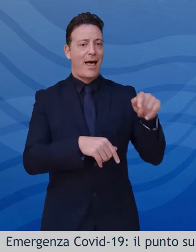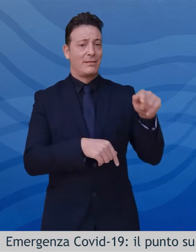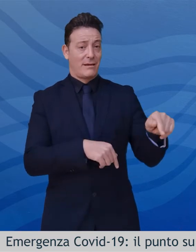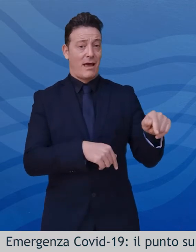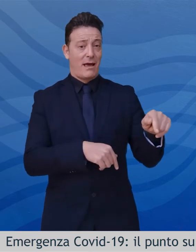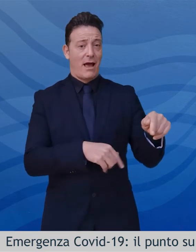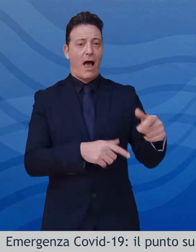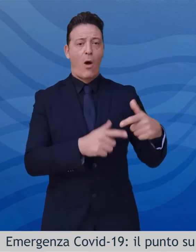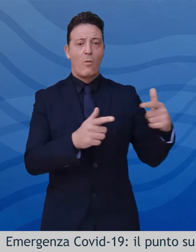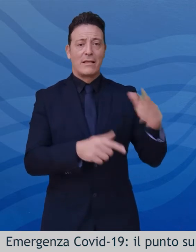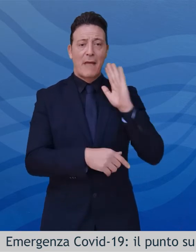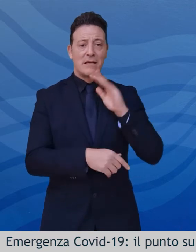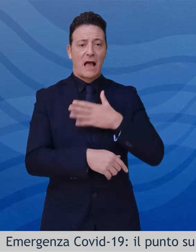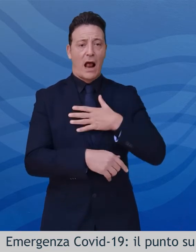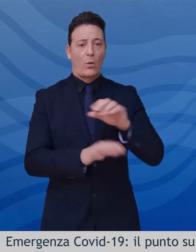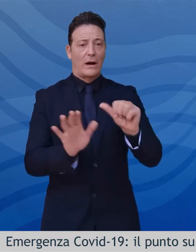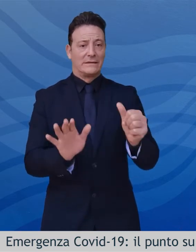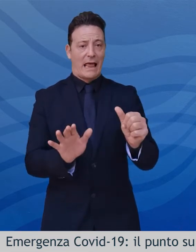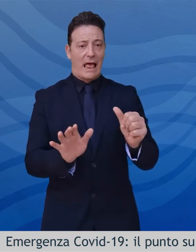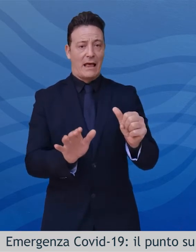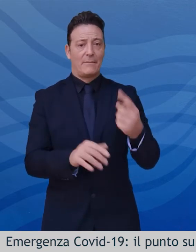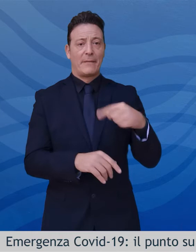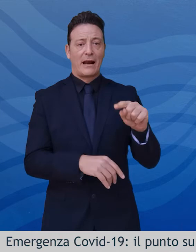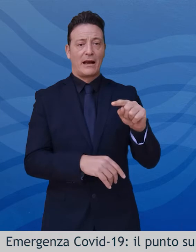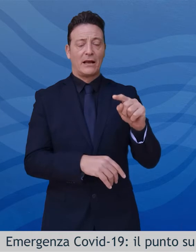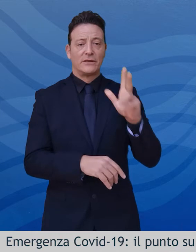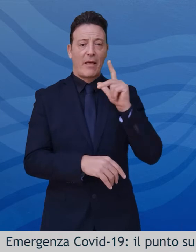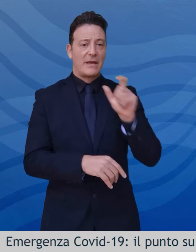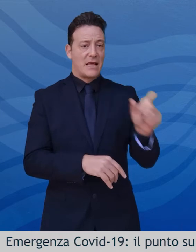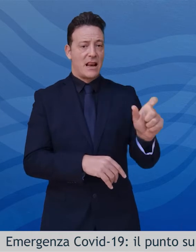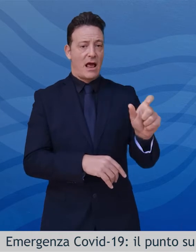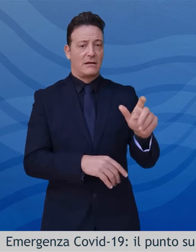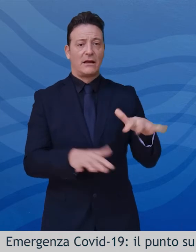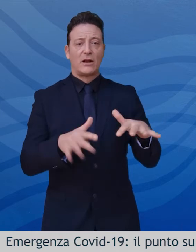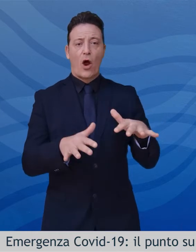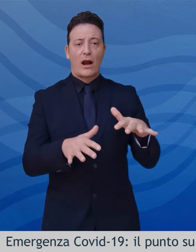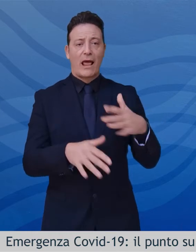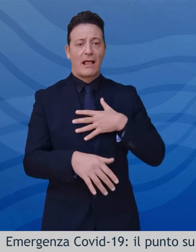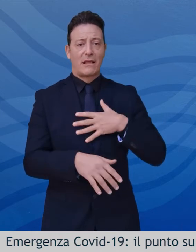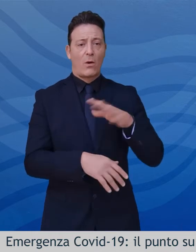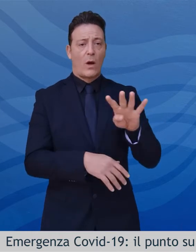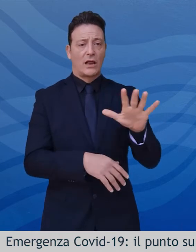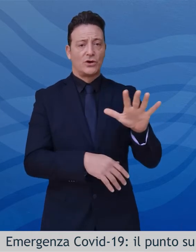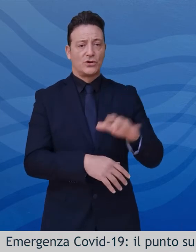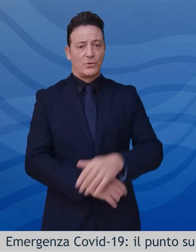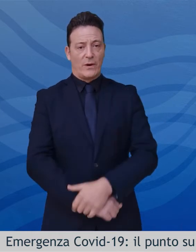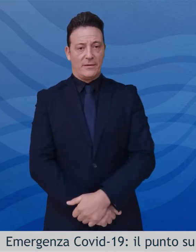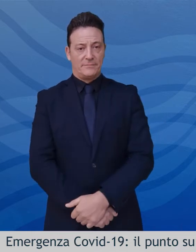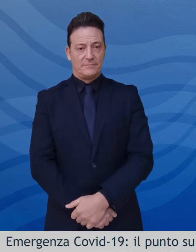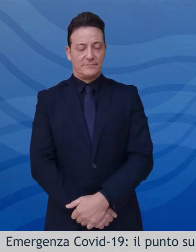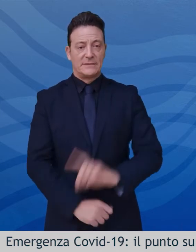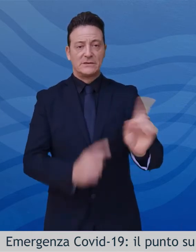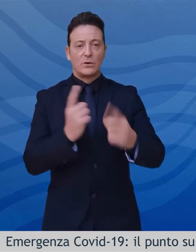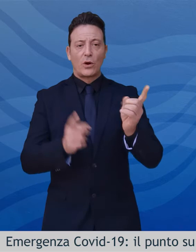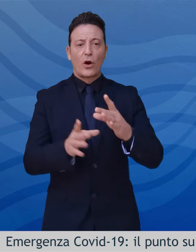sale per i maschi a 46 anni e per i soggetti di sesso femminile si mantiene intorno ai 45. Tra i casi